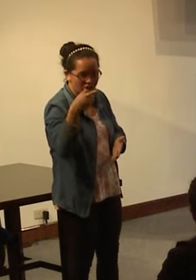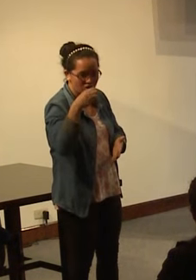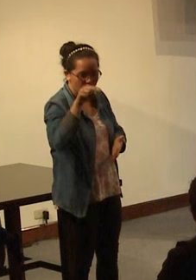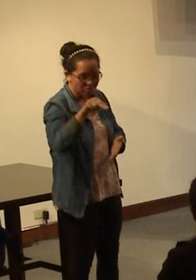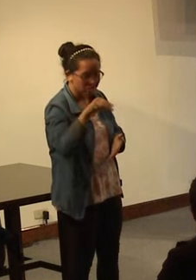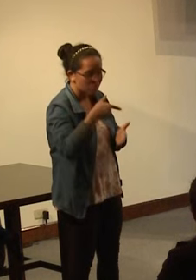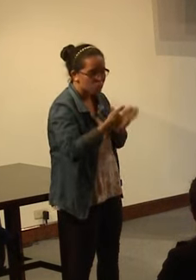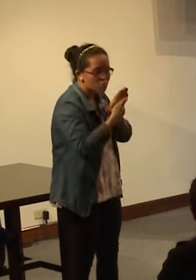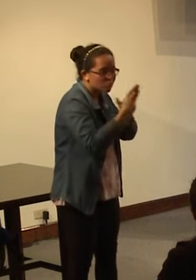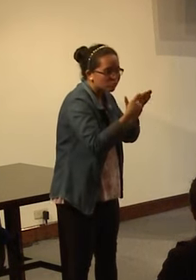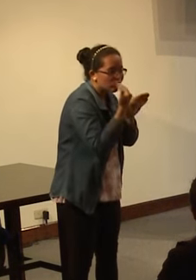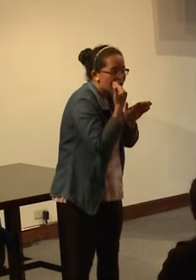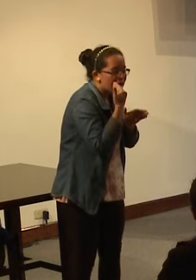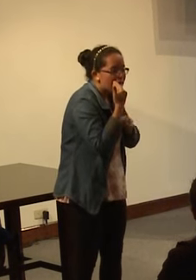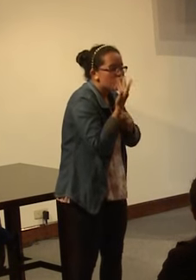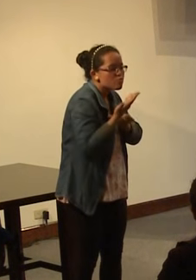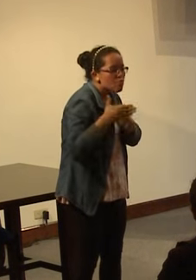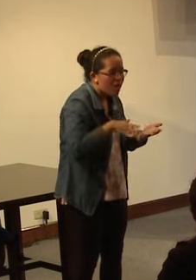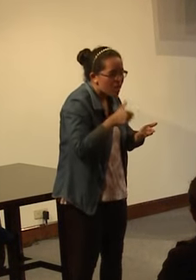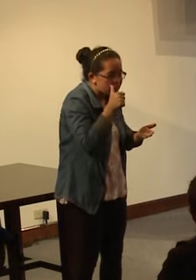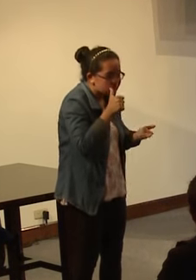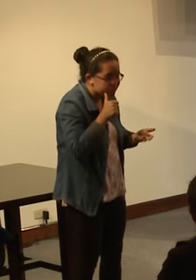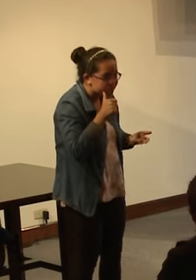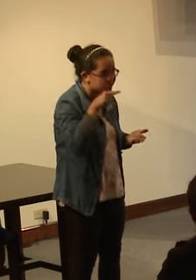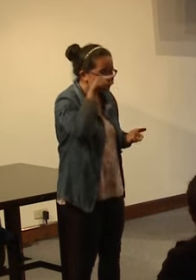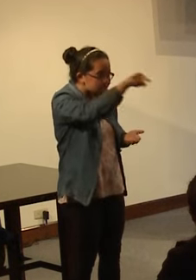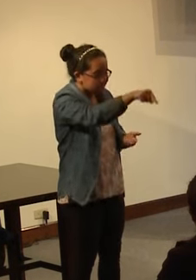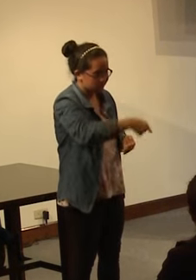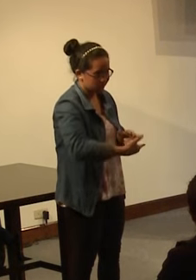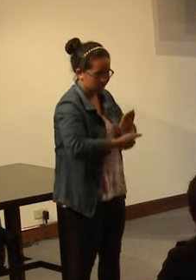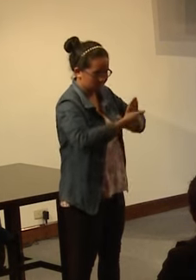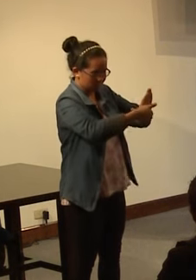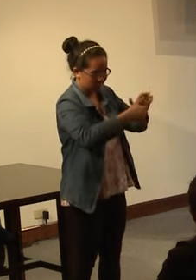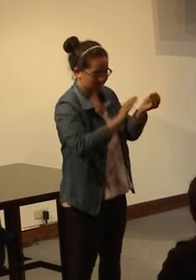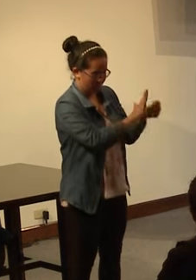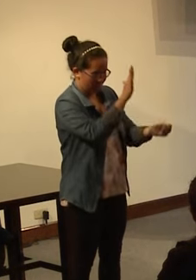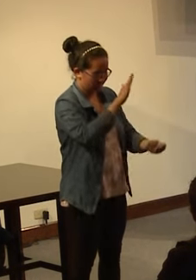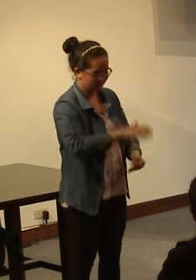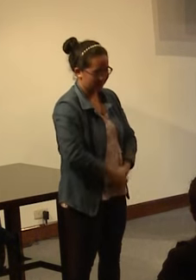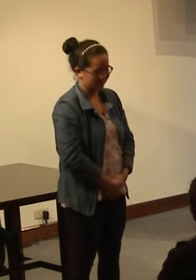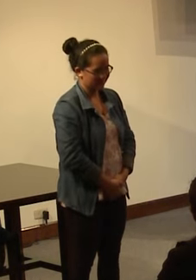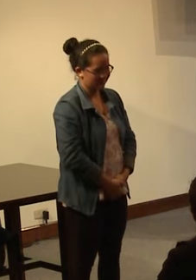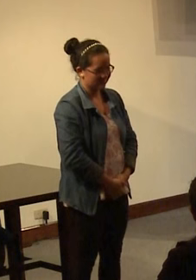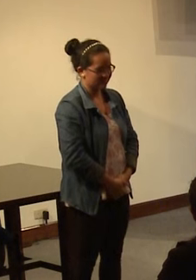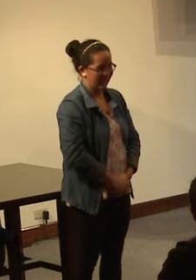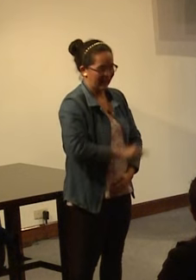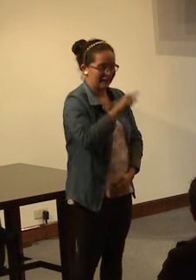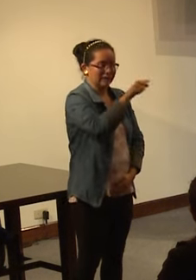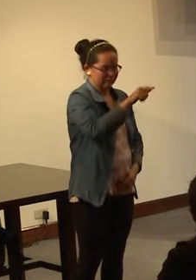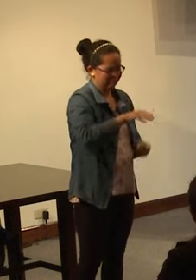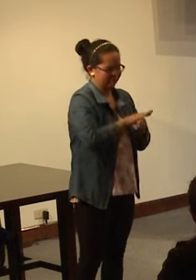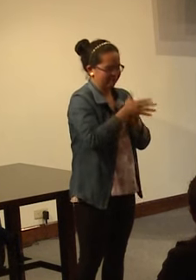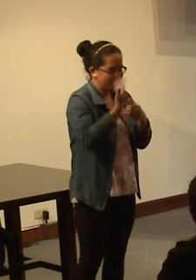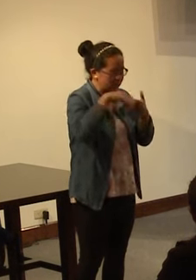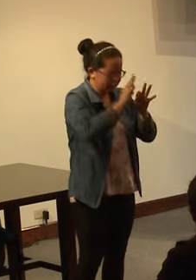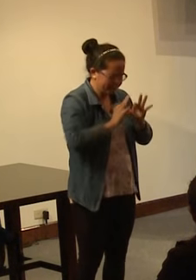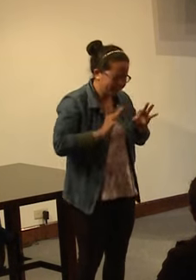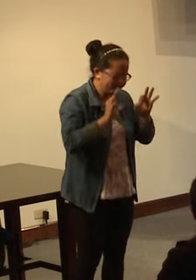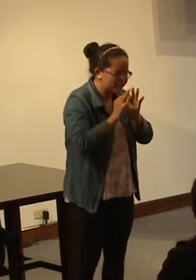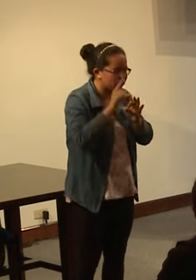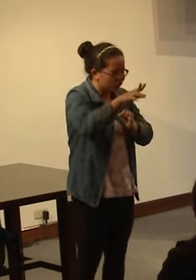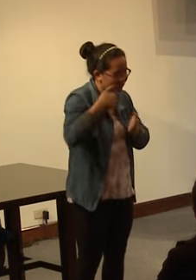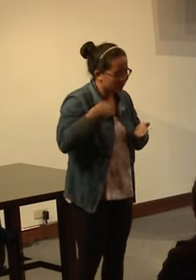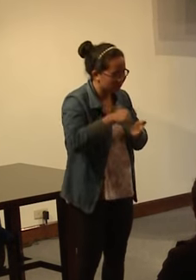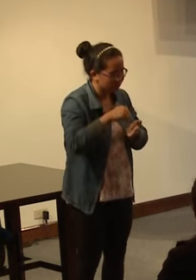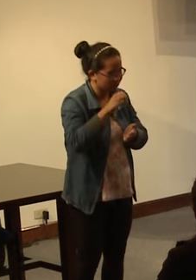O sea, eso es lo que pinta ahí el señor Alejandro Obregón. ¿Sí? Y ese es uno de los cuadros más importantes. Si les interesa verlo,